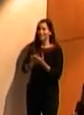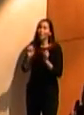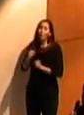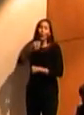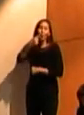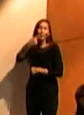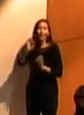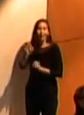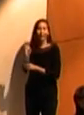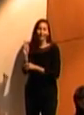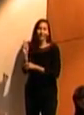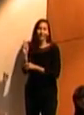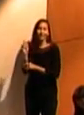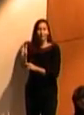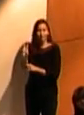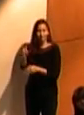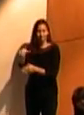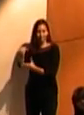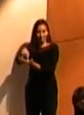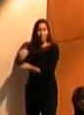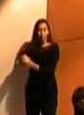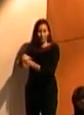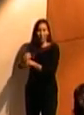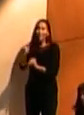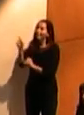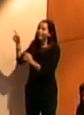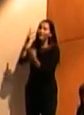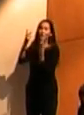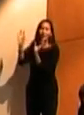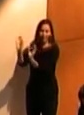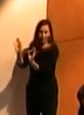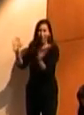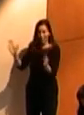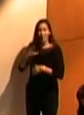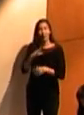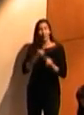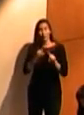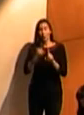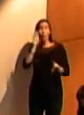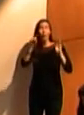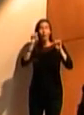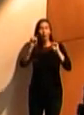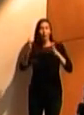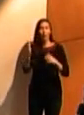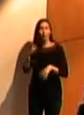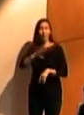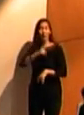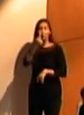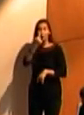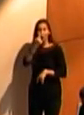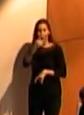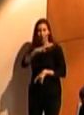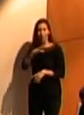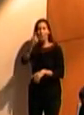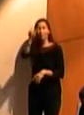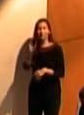de Montpellier, même si on n'a pas de visuel. Donc, il y a une expérience sur les repérages olfactifs. Donc, un designer olfactif qui s'appelle